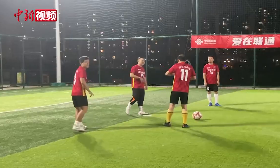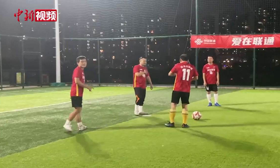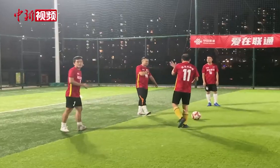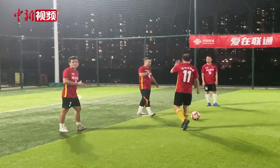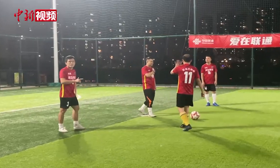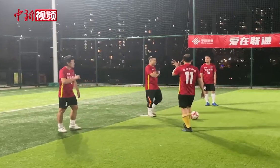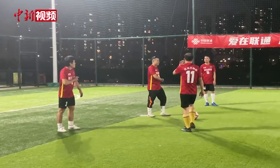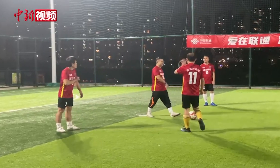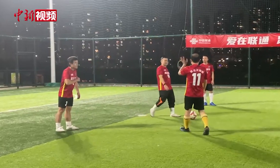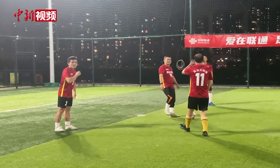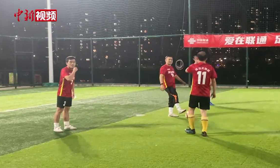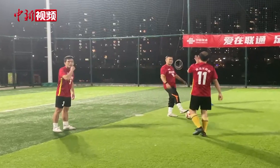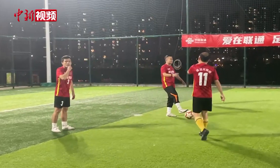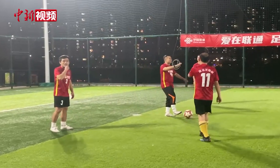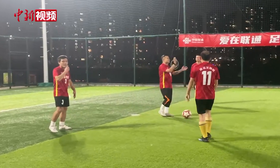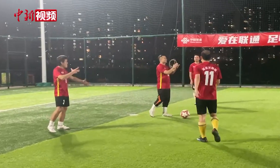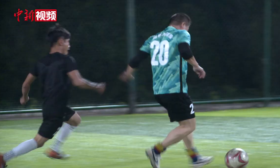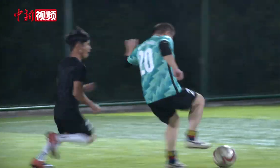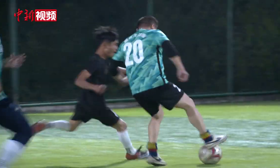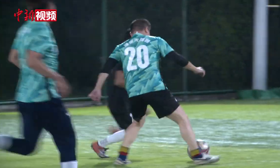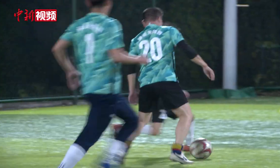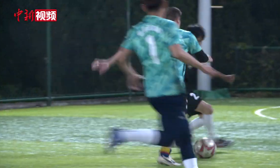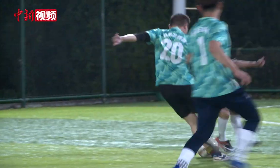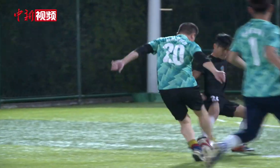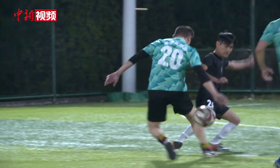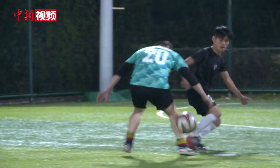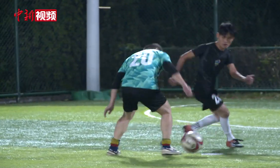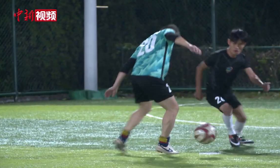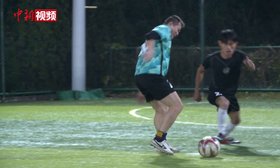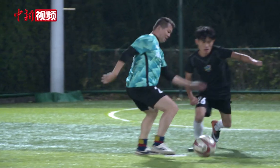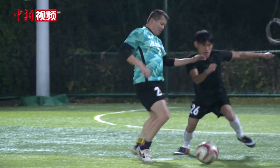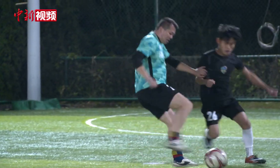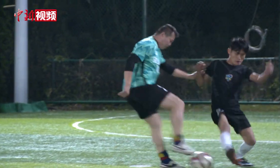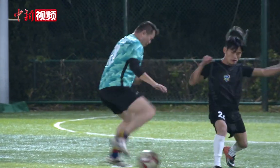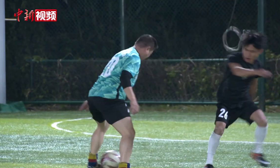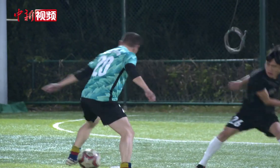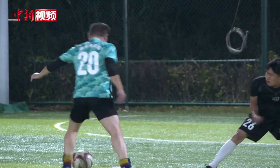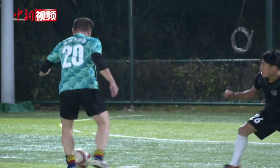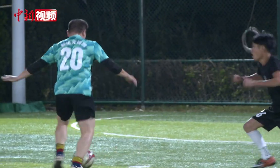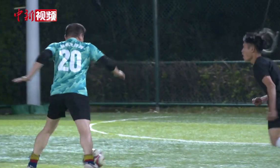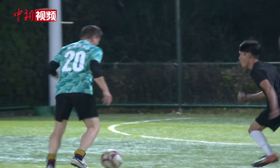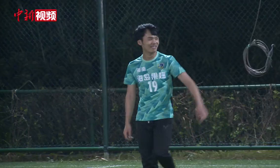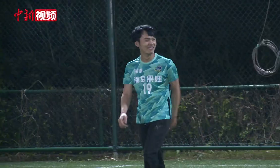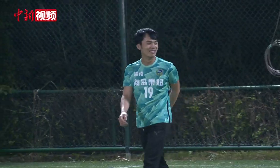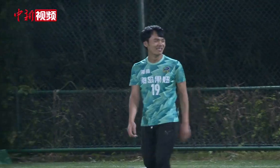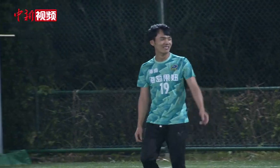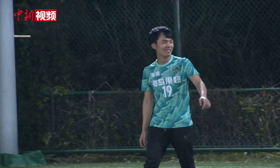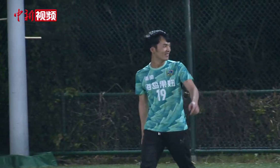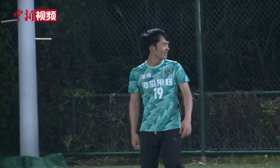足球是一项团队竞技运动，每位球员都需具有眼观六路、耳听八方的能力，而失去听力的球